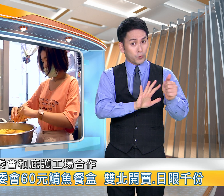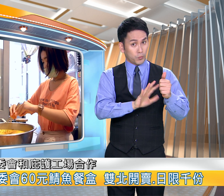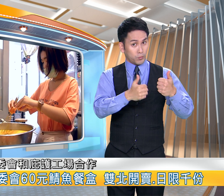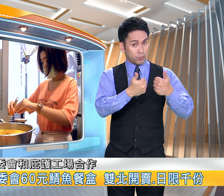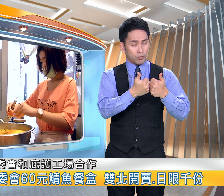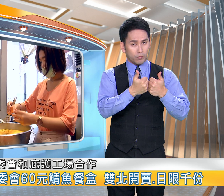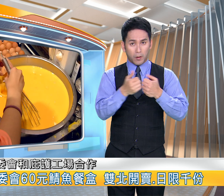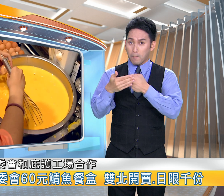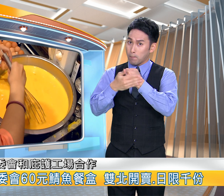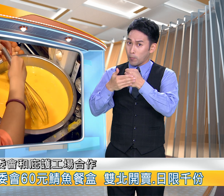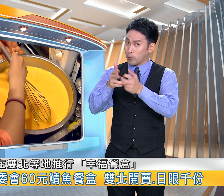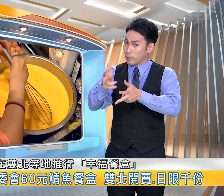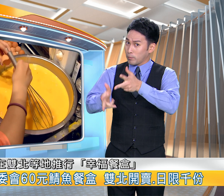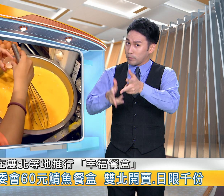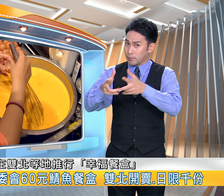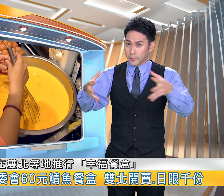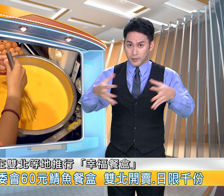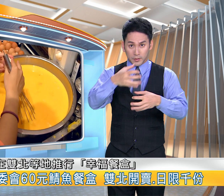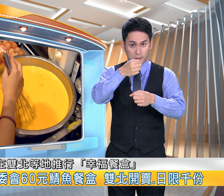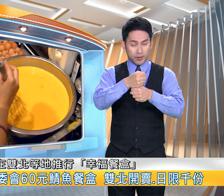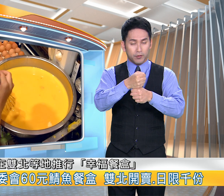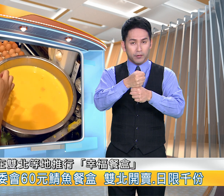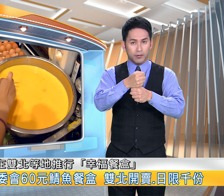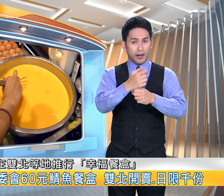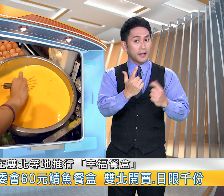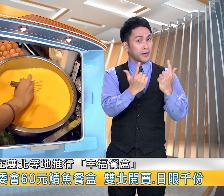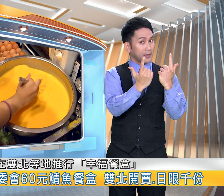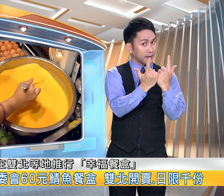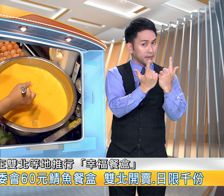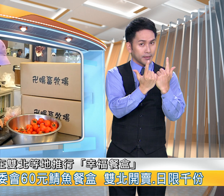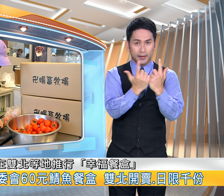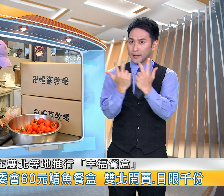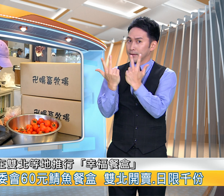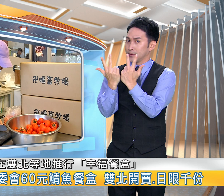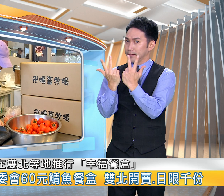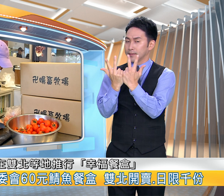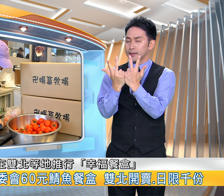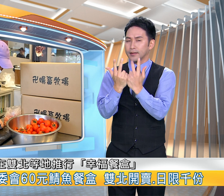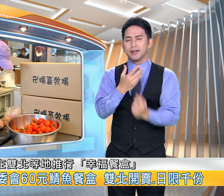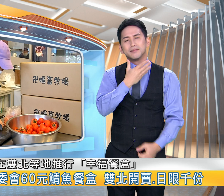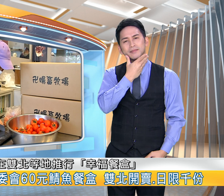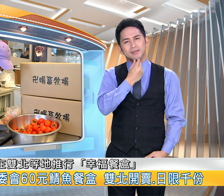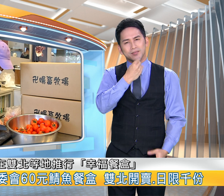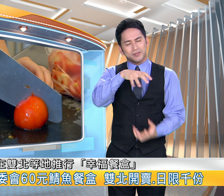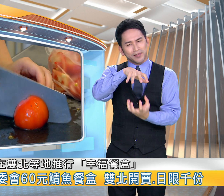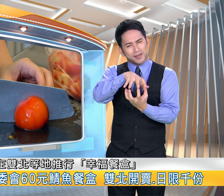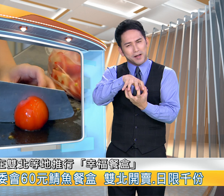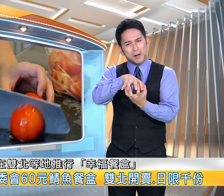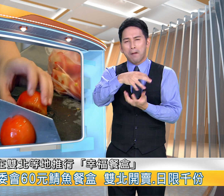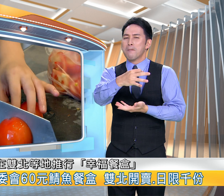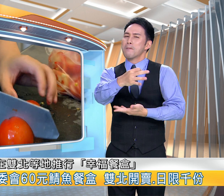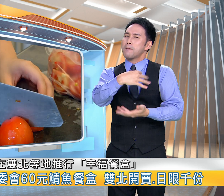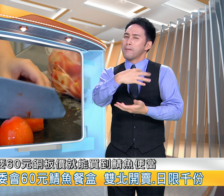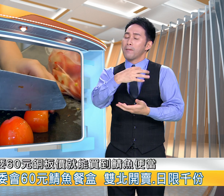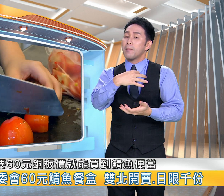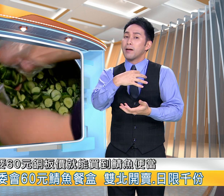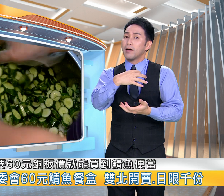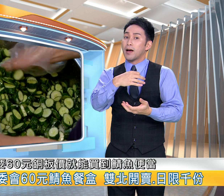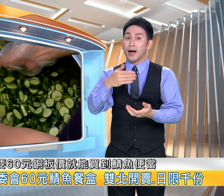作。先在双北等地推行幸福餐盒，只要60元铜板